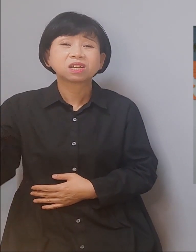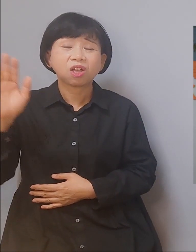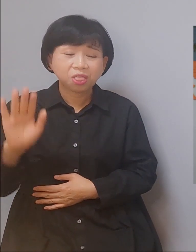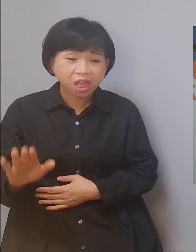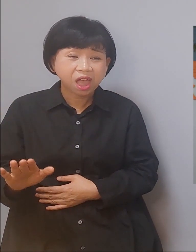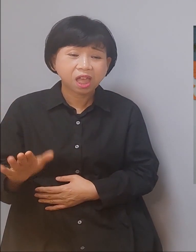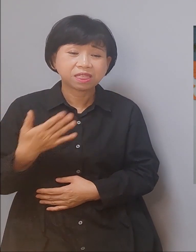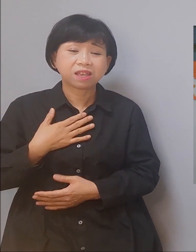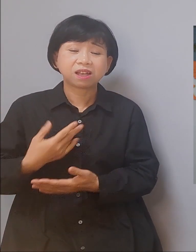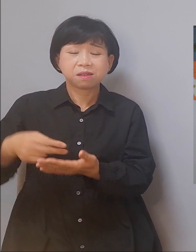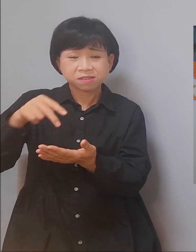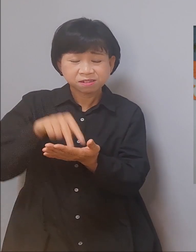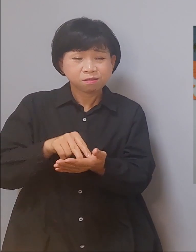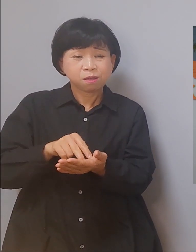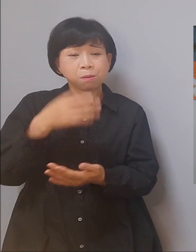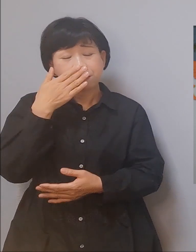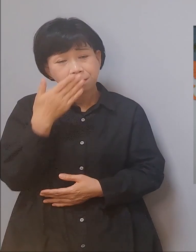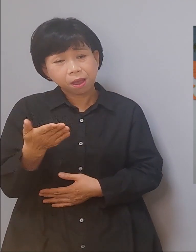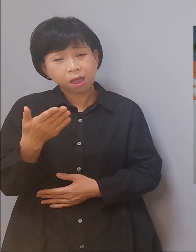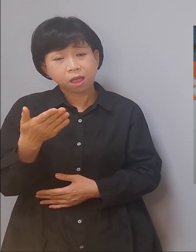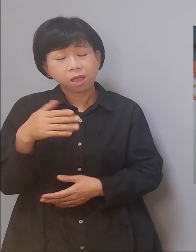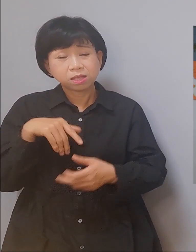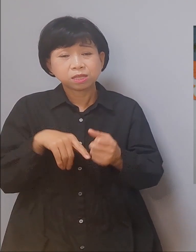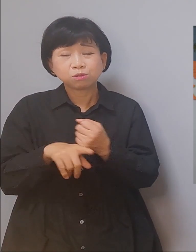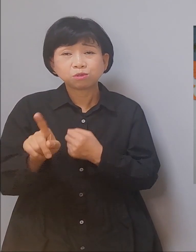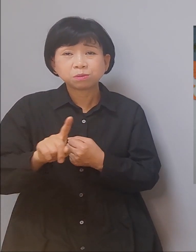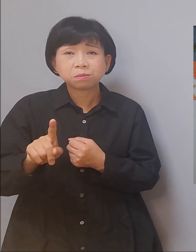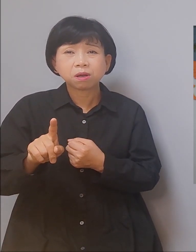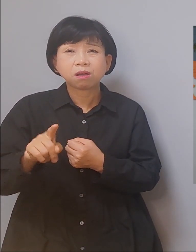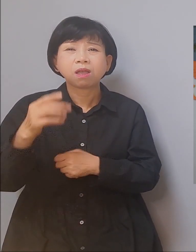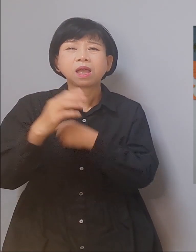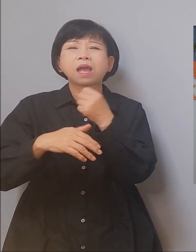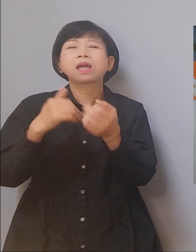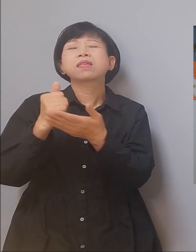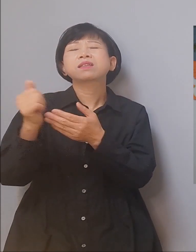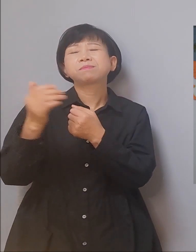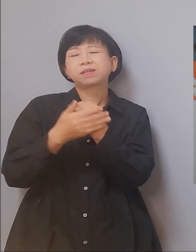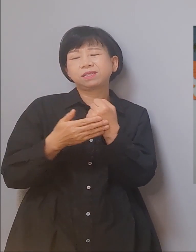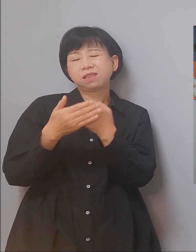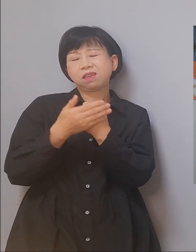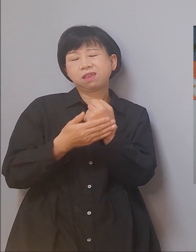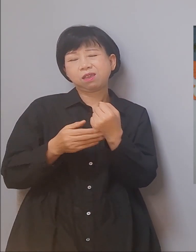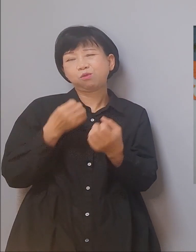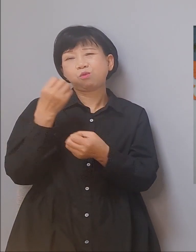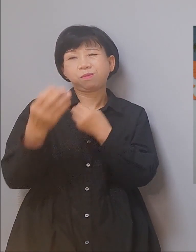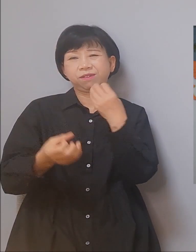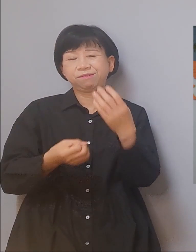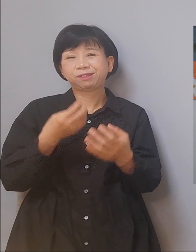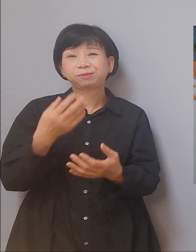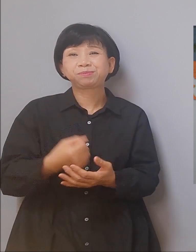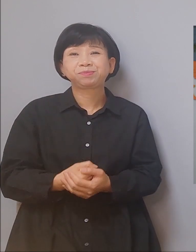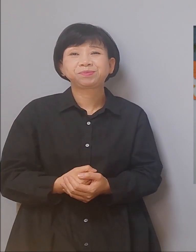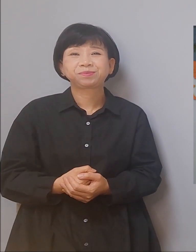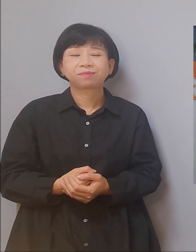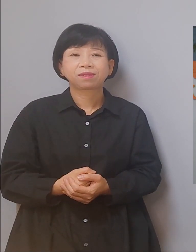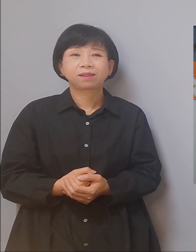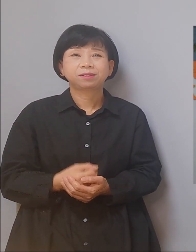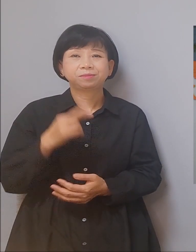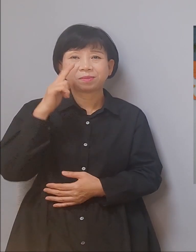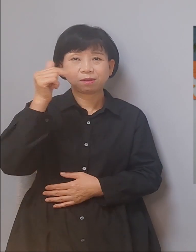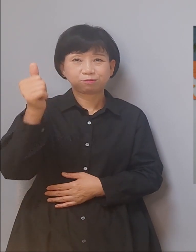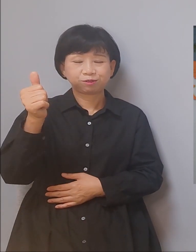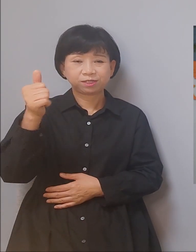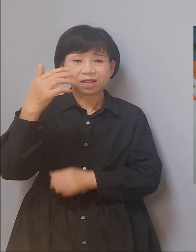수 있었던 것은 이 모두가 무엇 때문이라고요? 하나님의 은혜를 고백합니다. 이게 사도 바울이